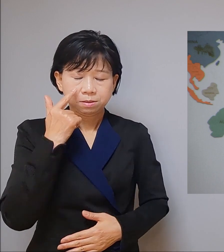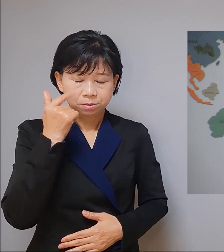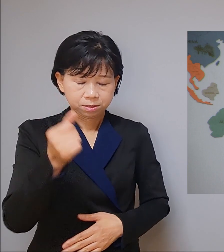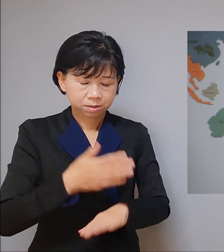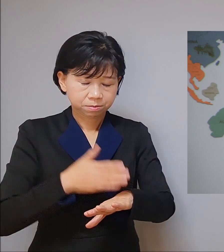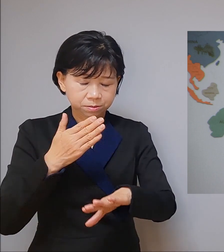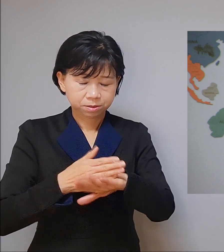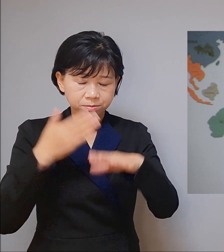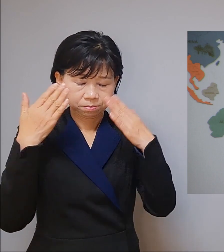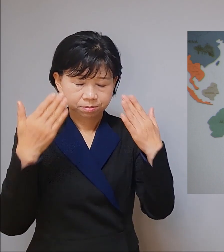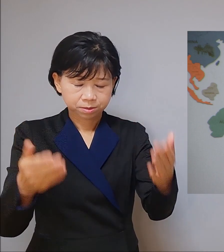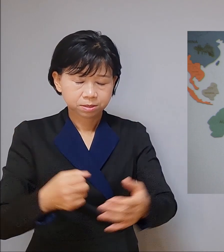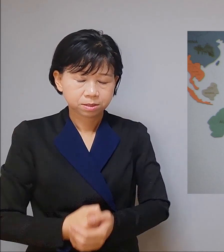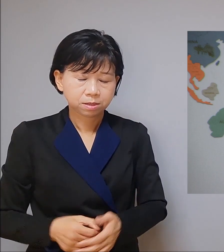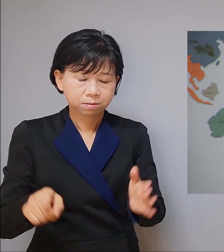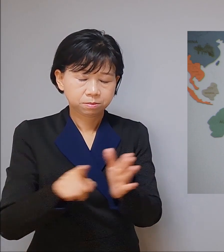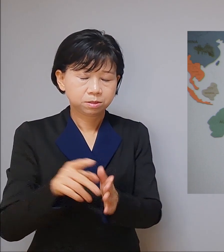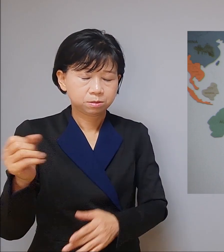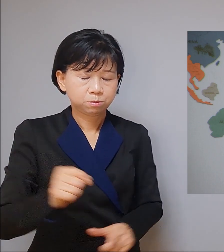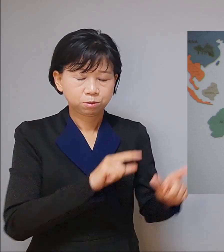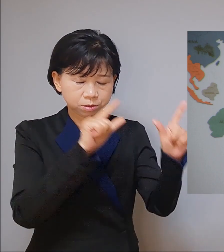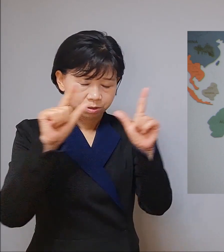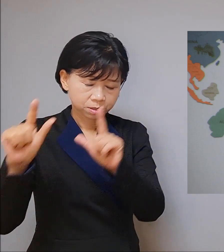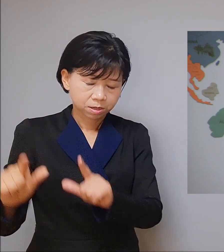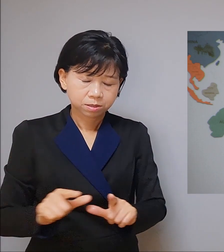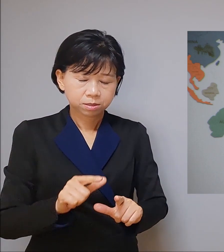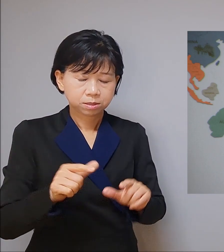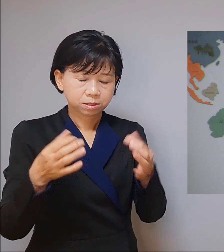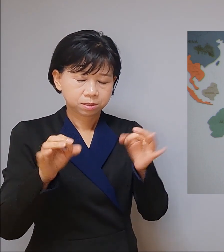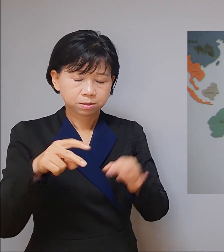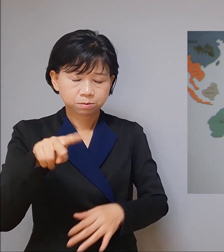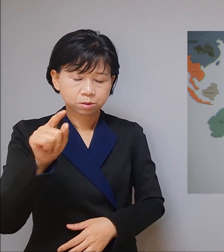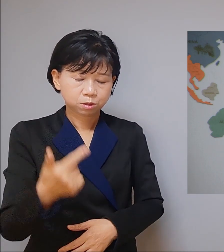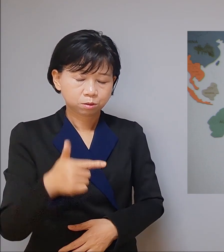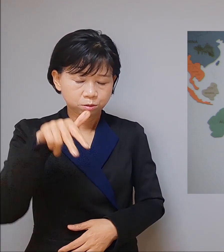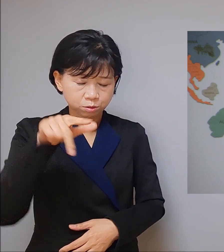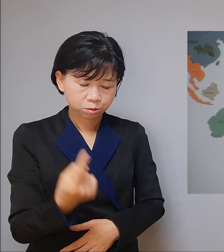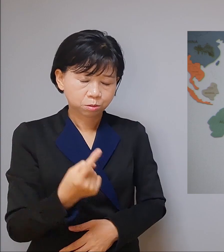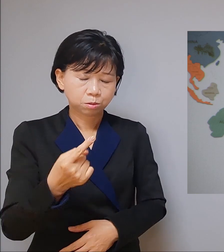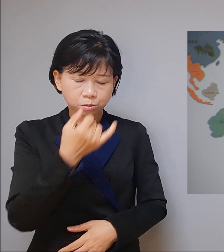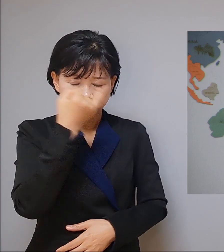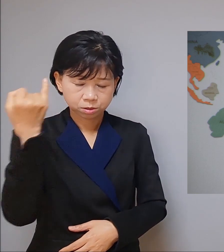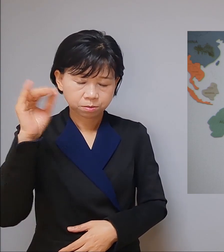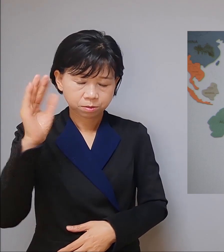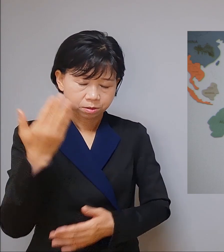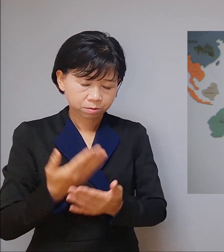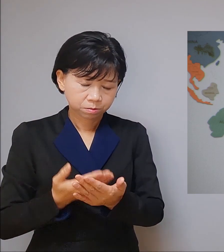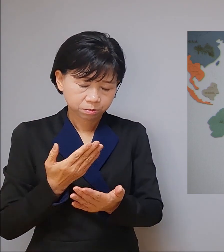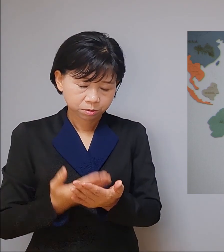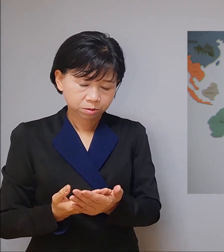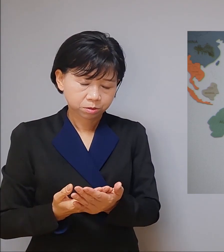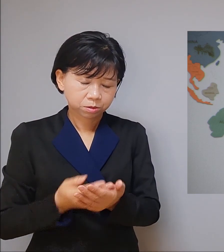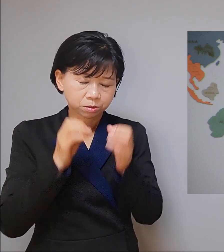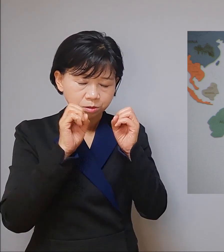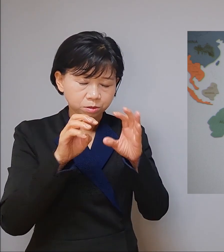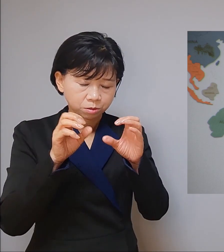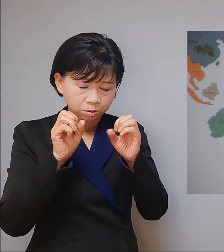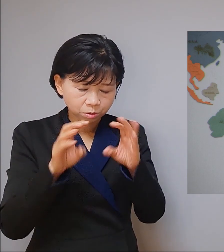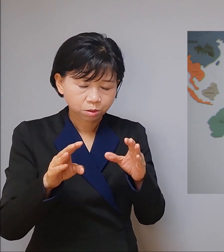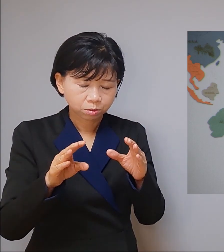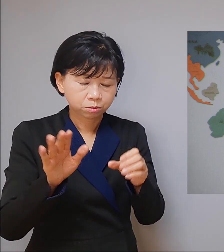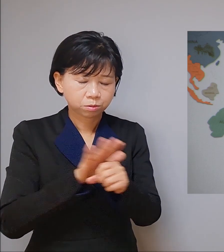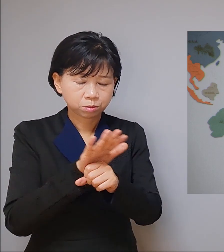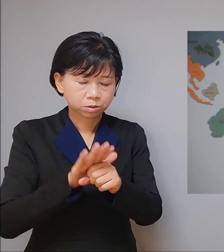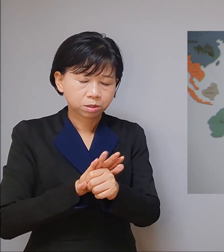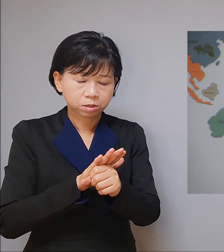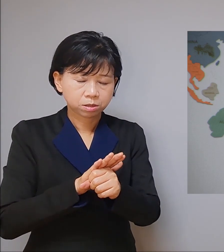아버지 감사합니다. 믿음으로 살아내는 김선조 권사님 되시게 하여 주시옵소서. 우리 전도하시고 또